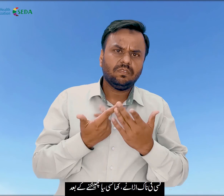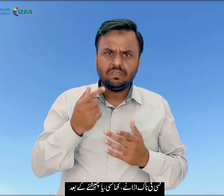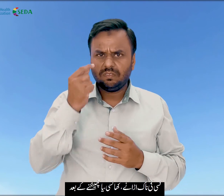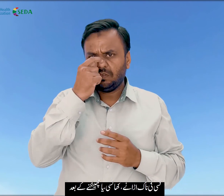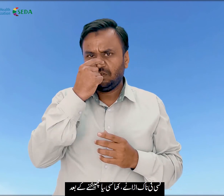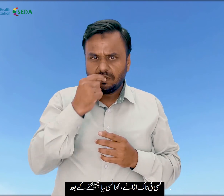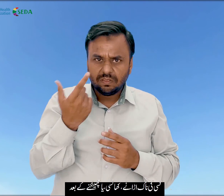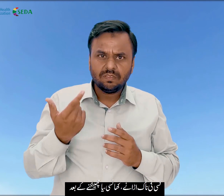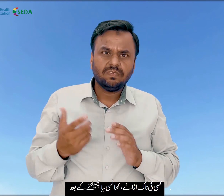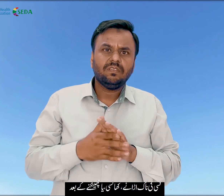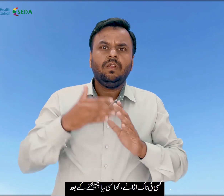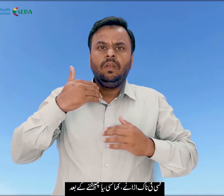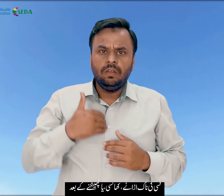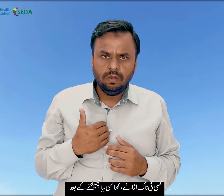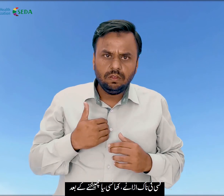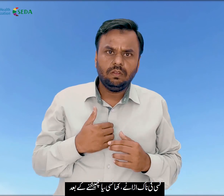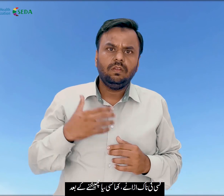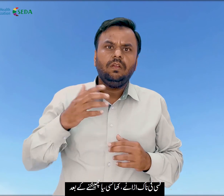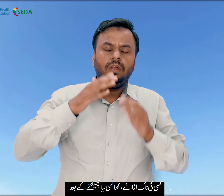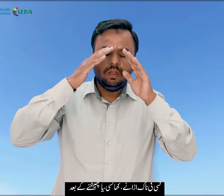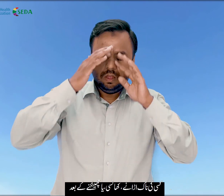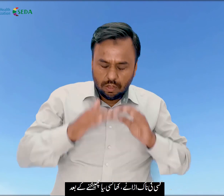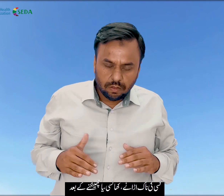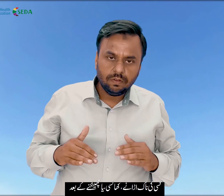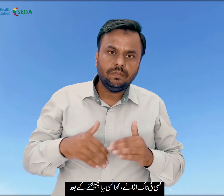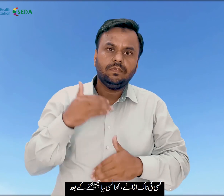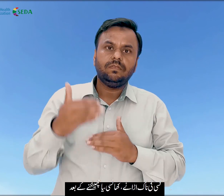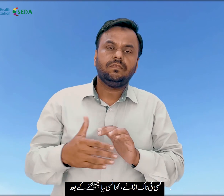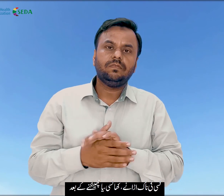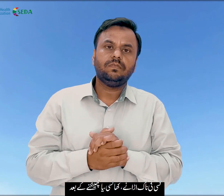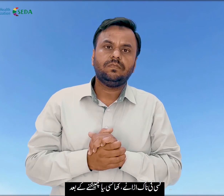کسی کی ناک اڑانے، کھانسی یا چھینکنے کے بعد،